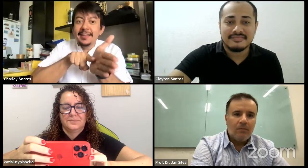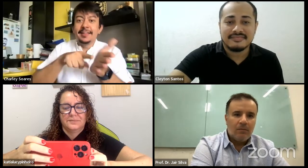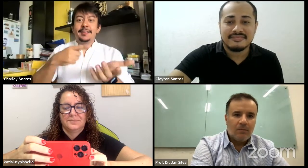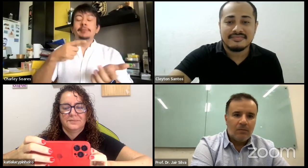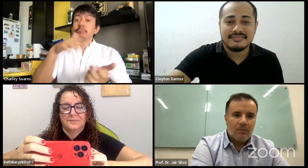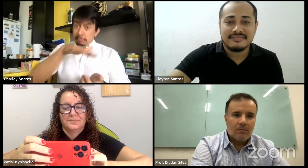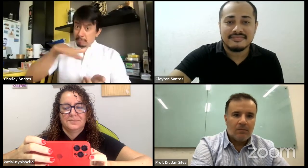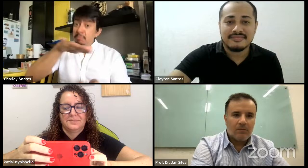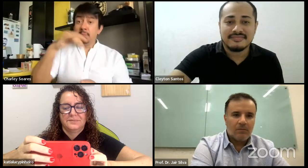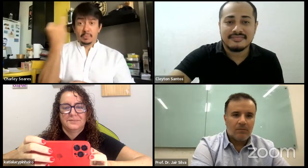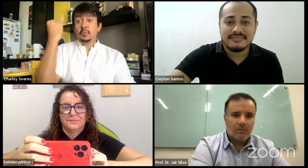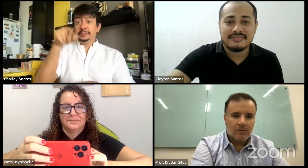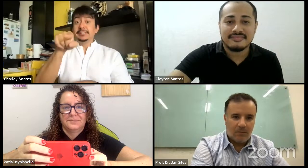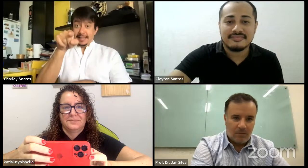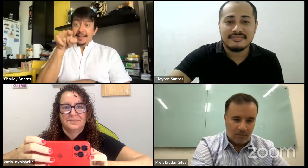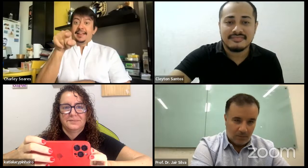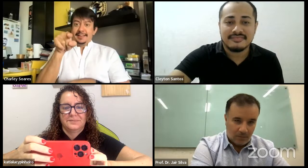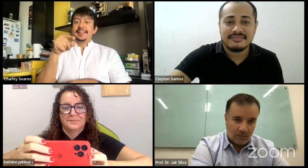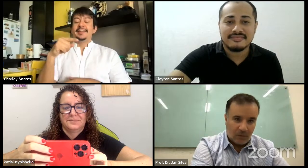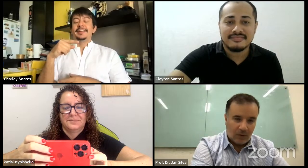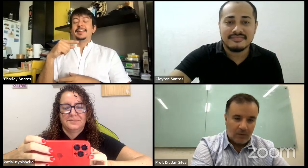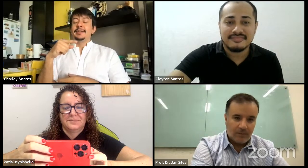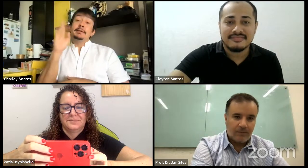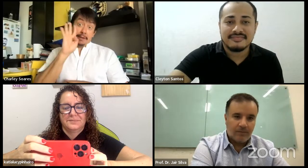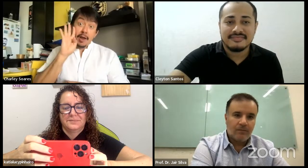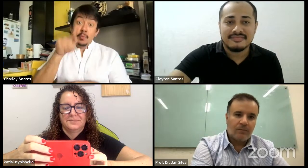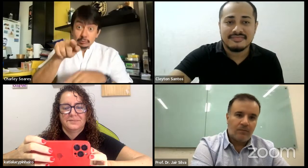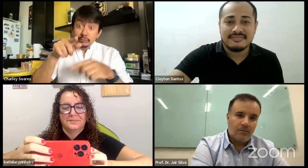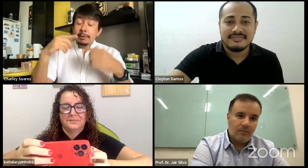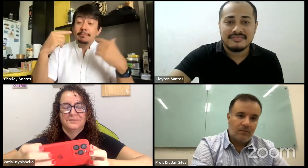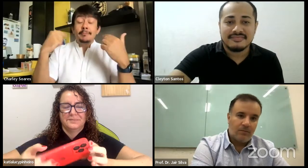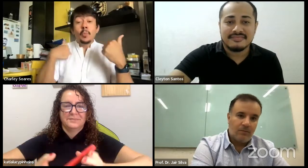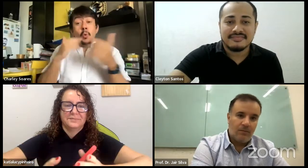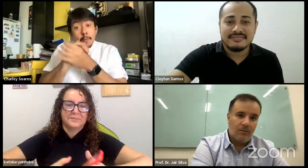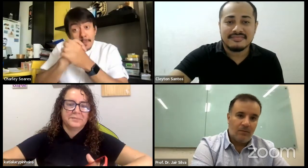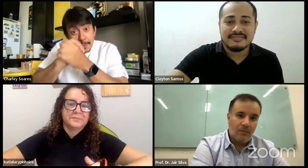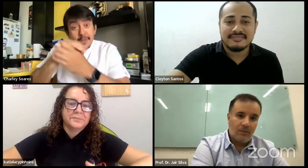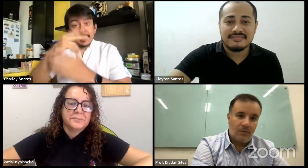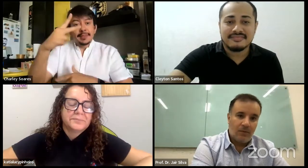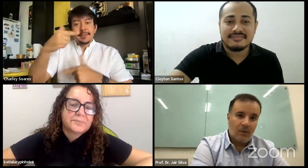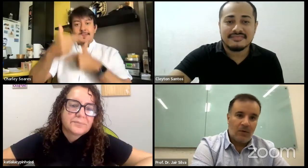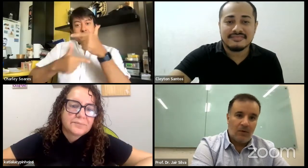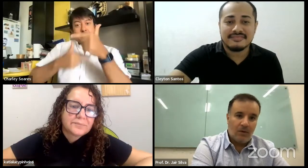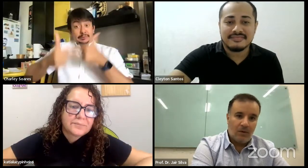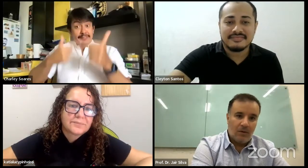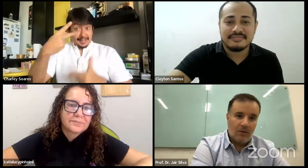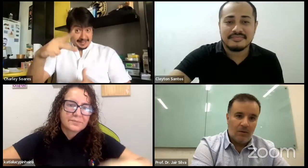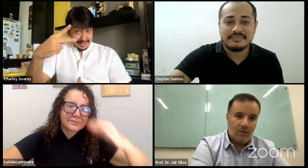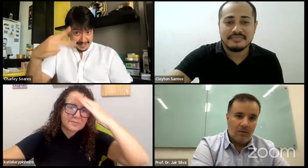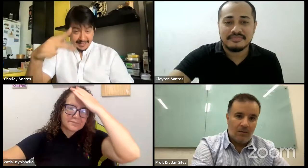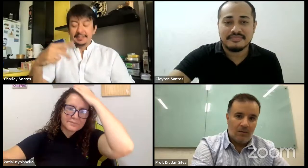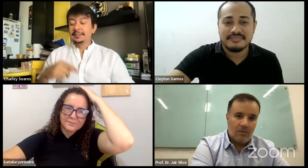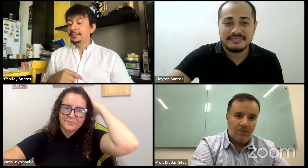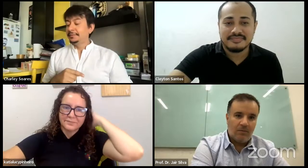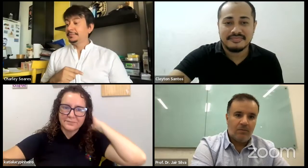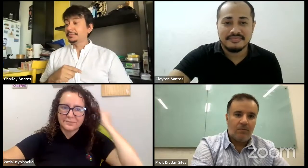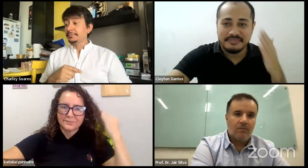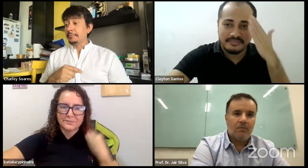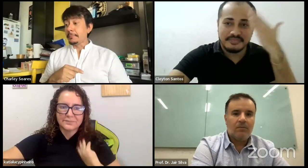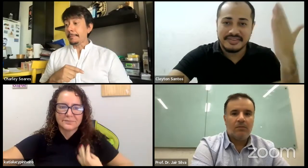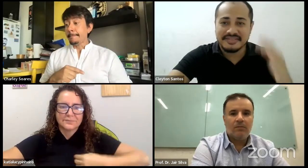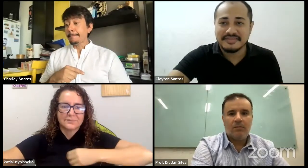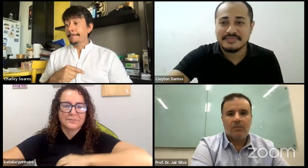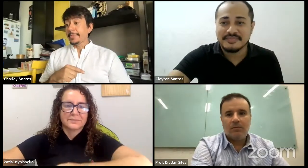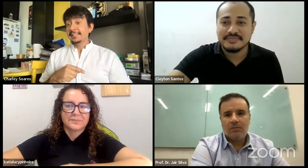sua dissertação, apresentar a sua pesquisa, né? Essa sua pesquisa, essa área, ela é importante, né?